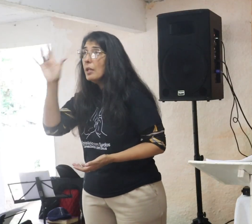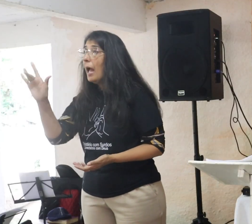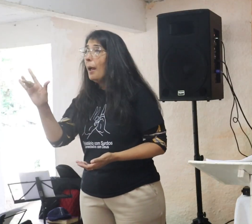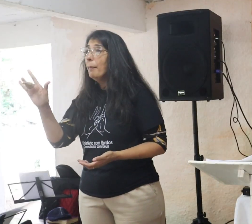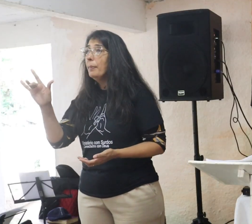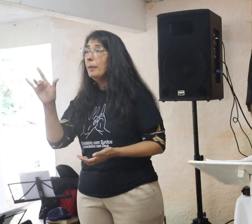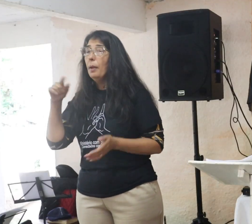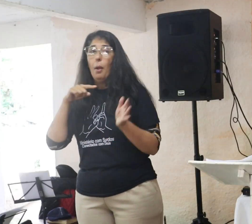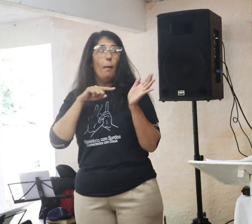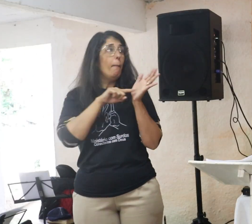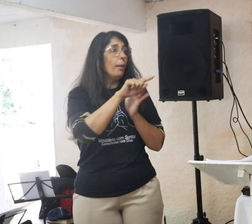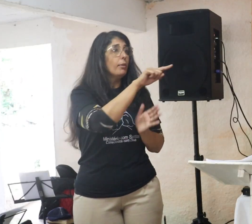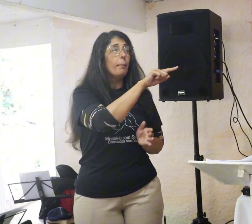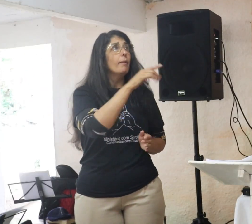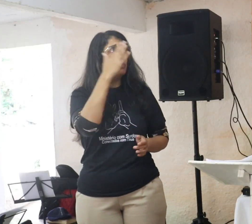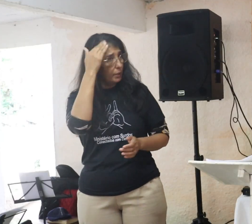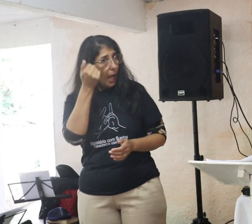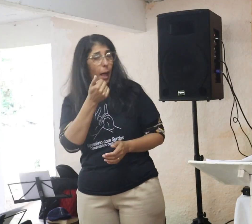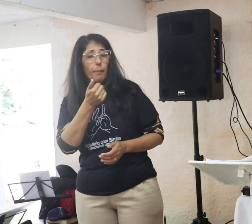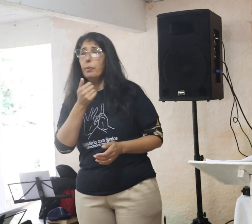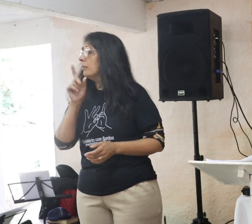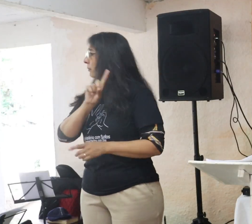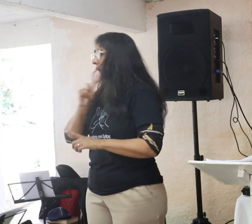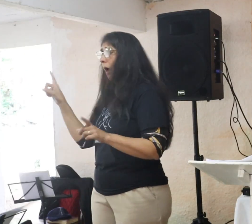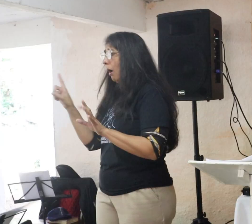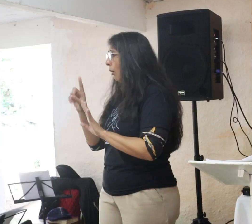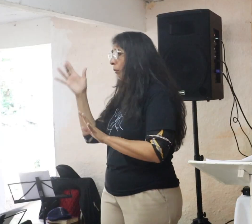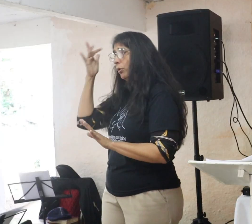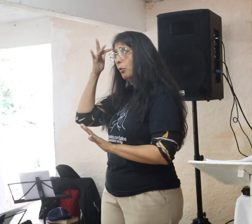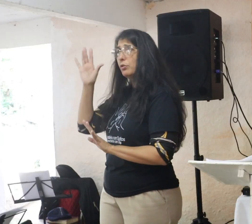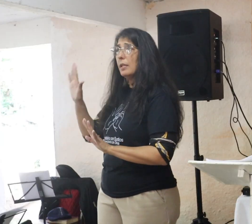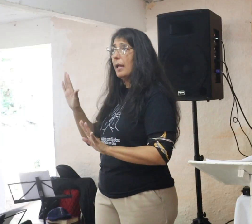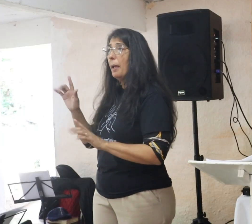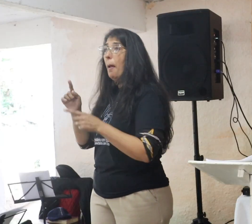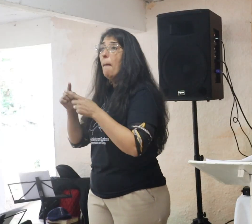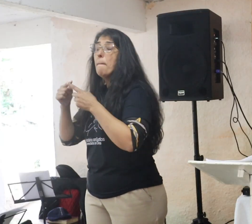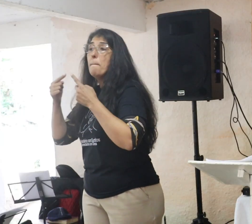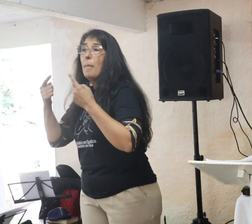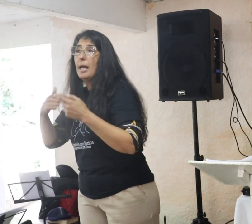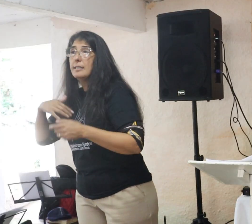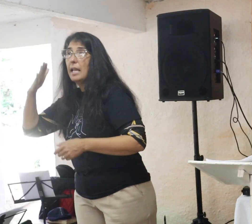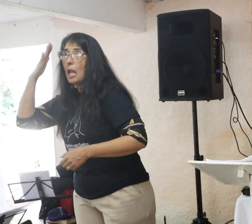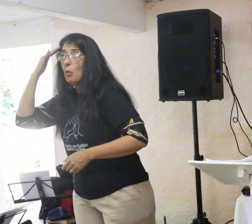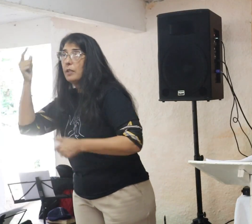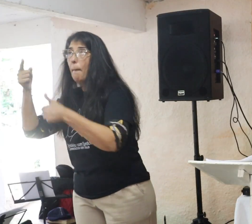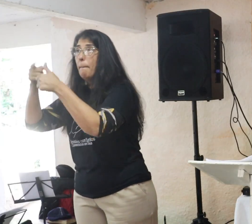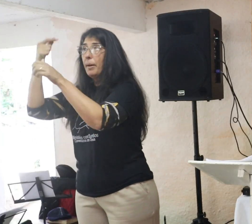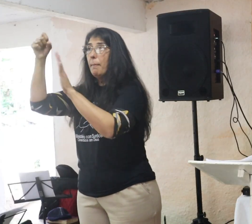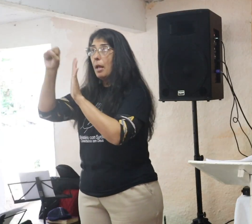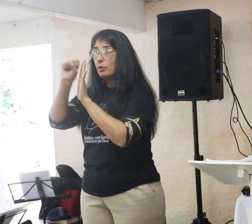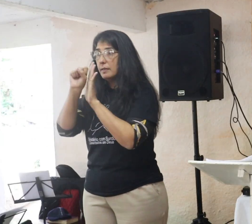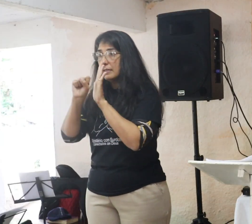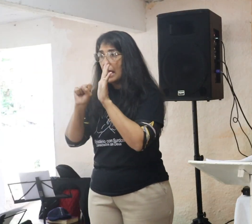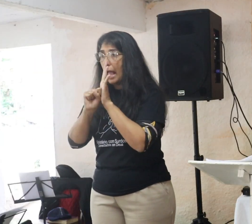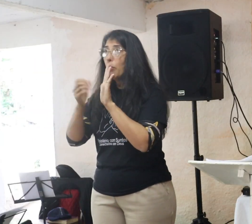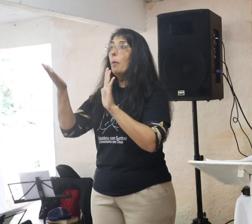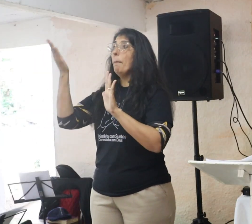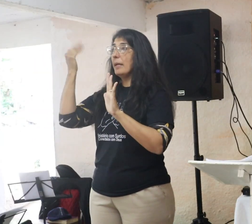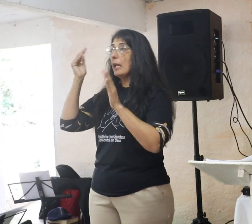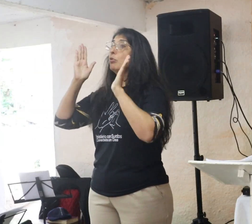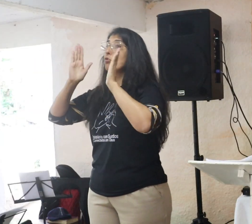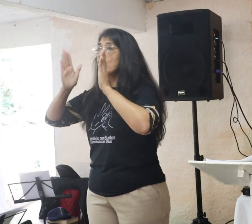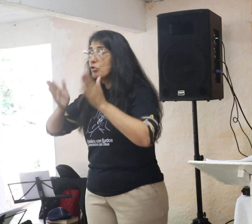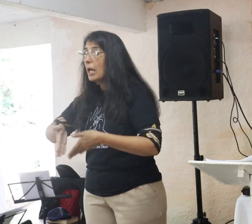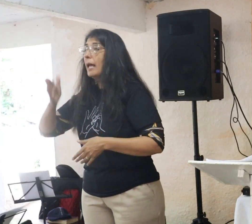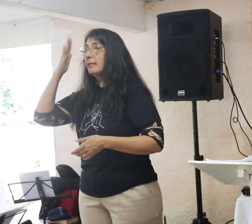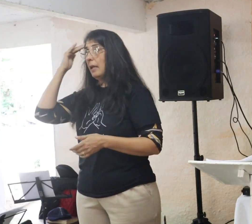Não sei quando será. Mas eu sei que os irmãos do primeiro século já estavam na expectativa. Então nós estamos pelo menos 2000 anos